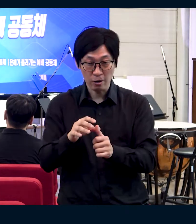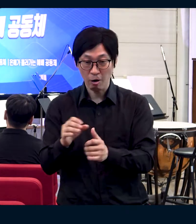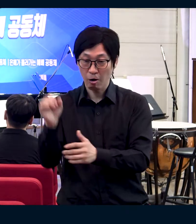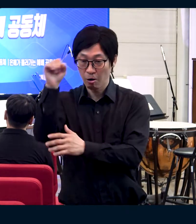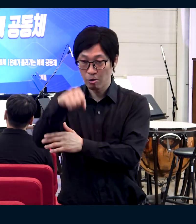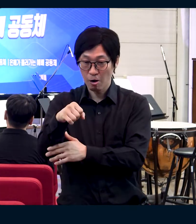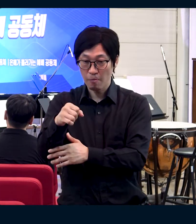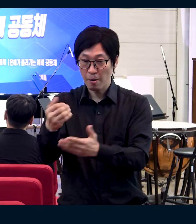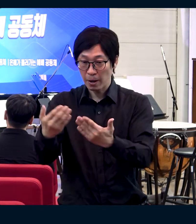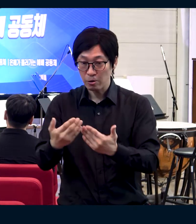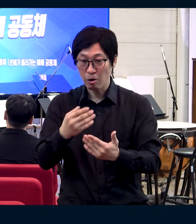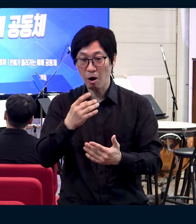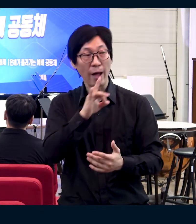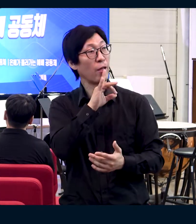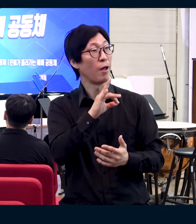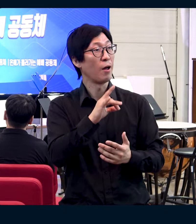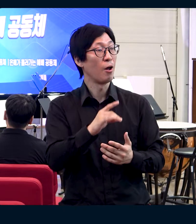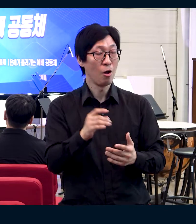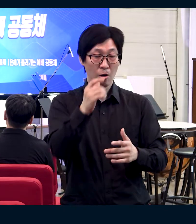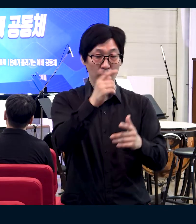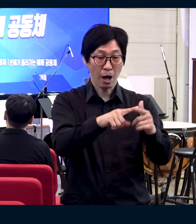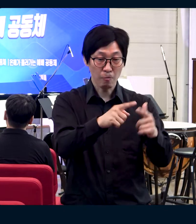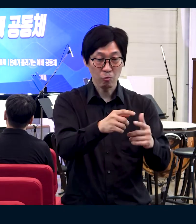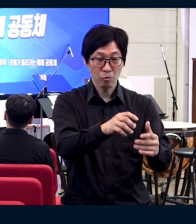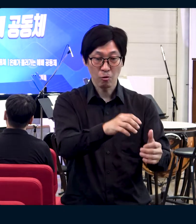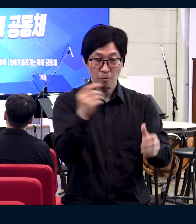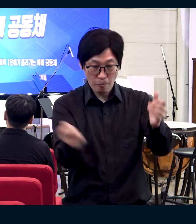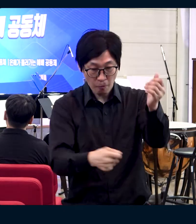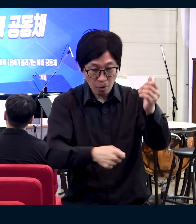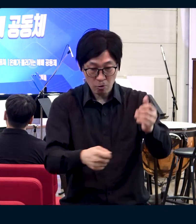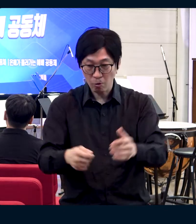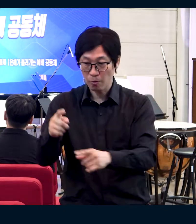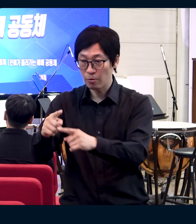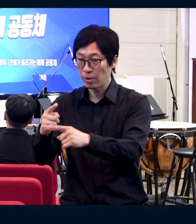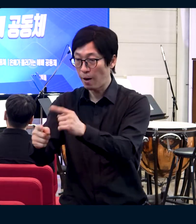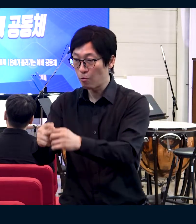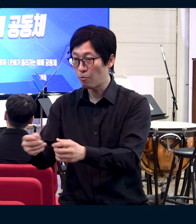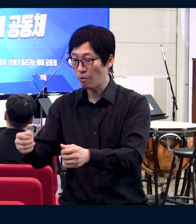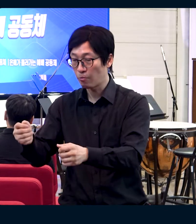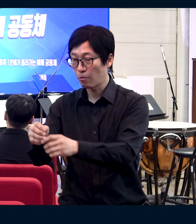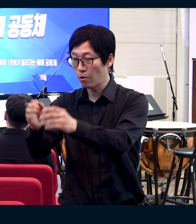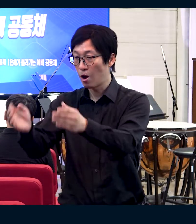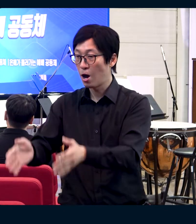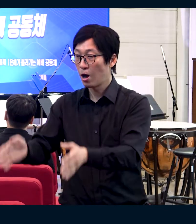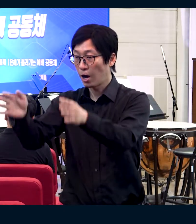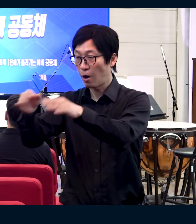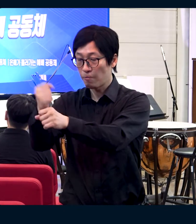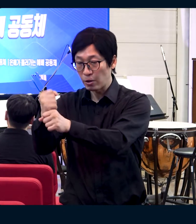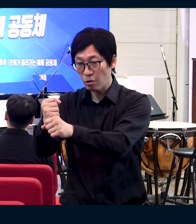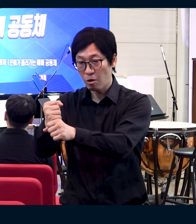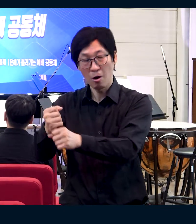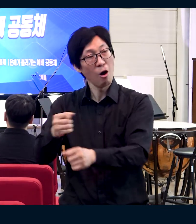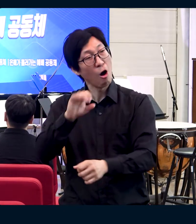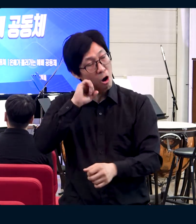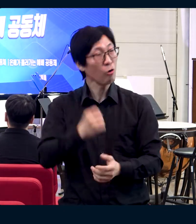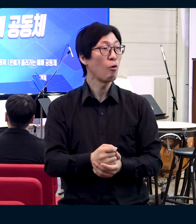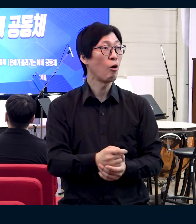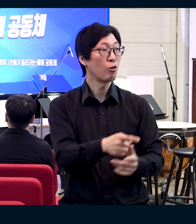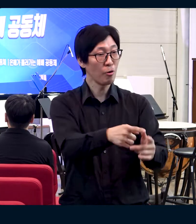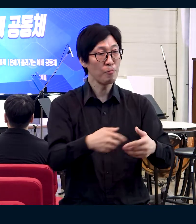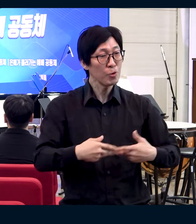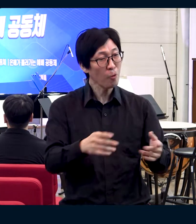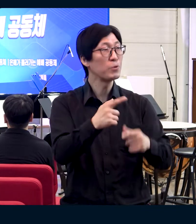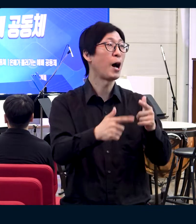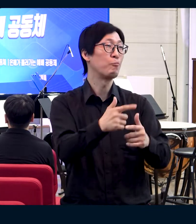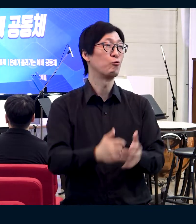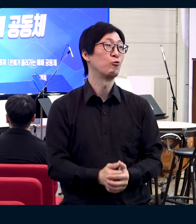열매가 있습니까? 무슨 거기서 무슨 목재가 나옵니까? 그러니까 정말 쓸데가 없는데, 그런데 이게 산에 꽉